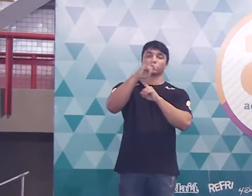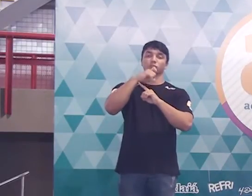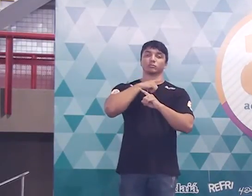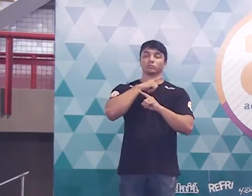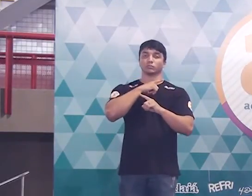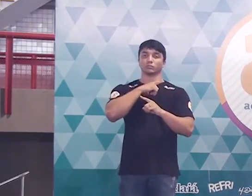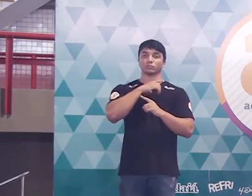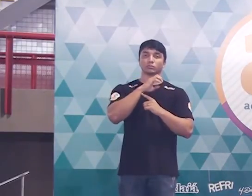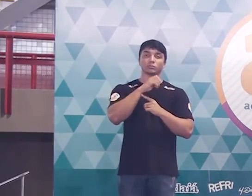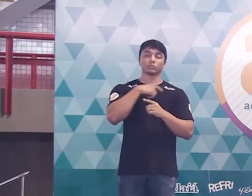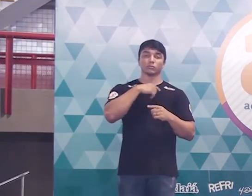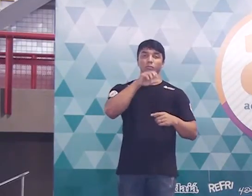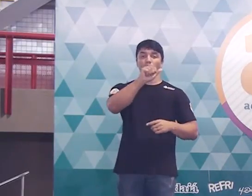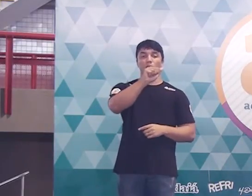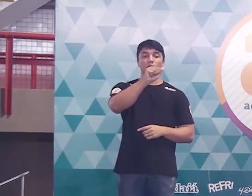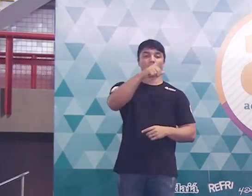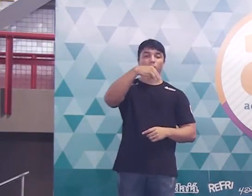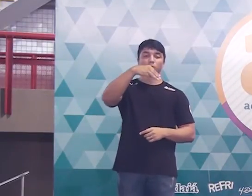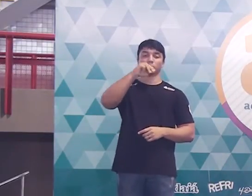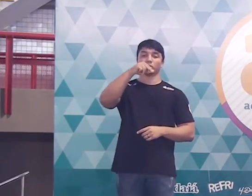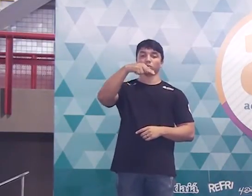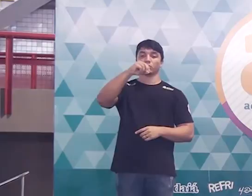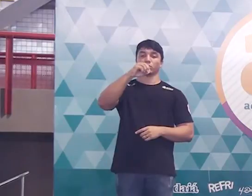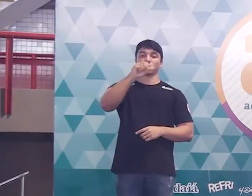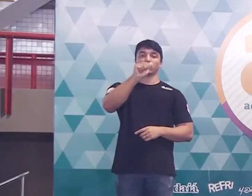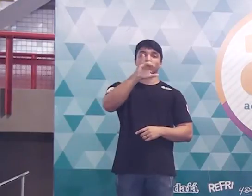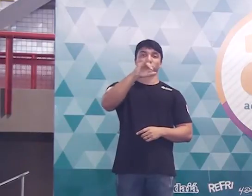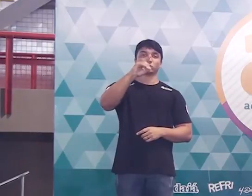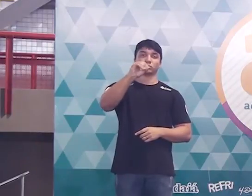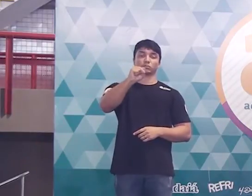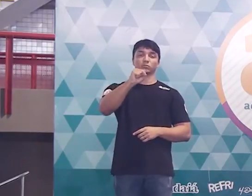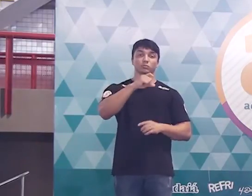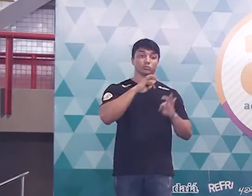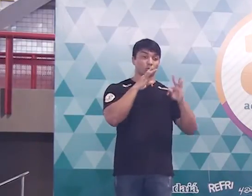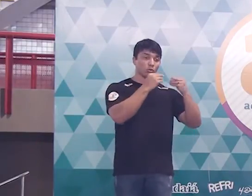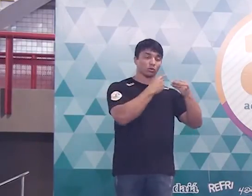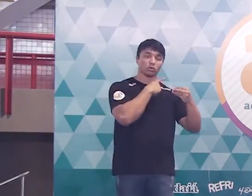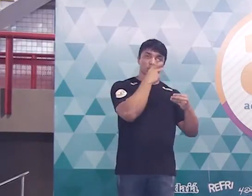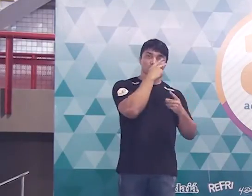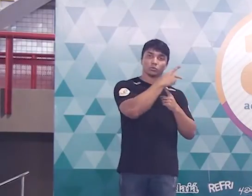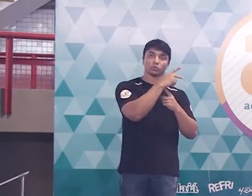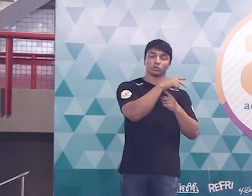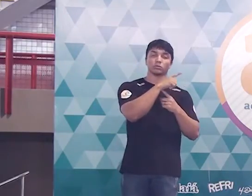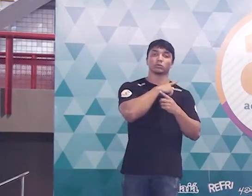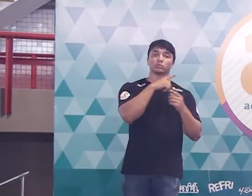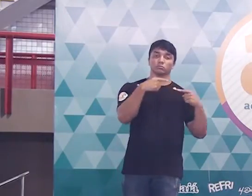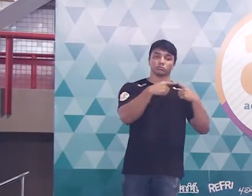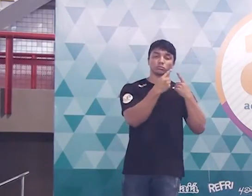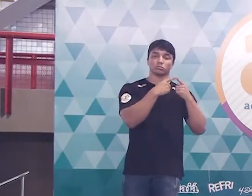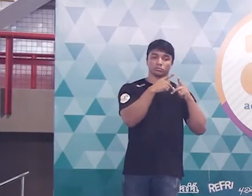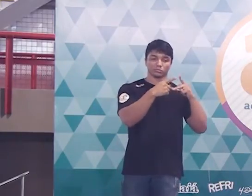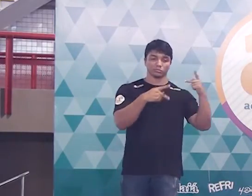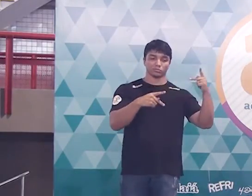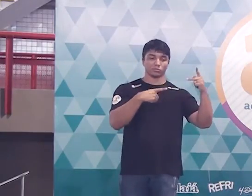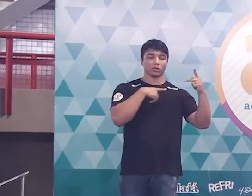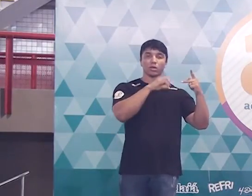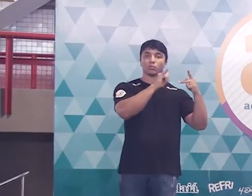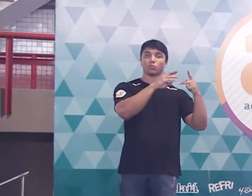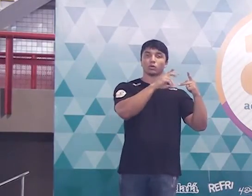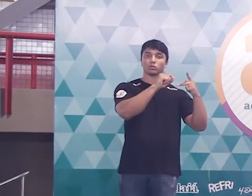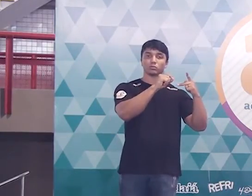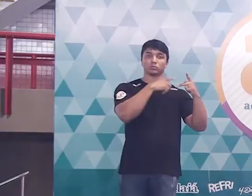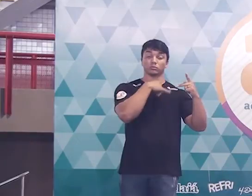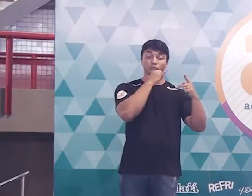Os aminoácidos. Toda proteína é uma sequência de aminoácidos. Então, de repente,